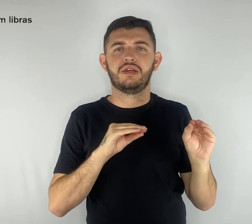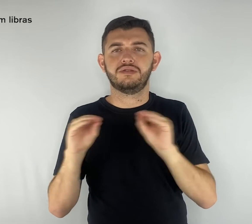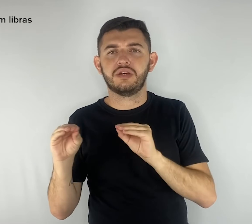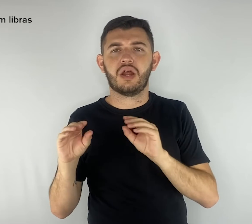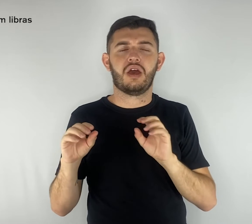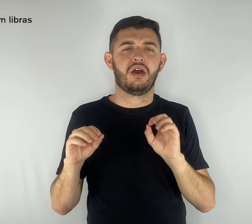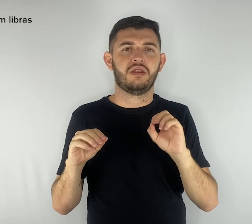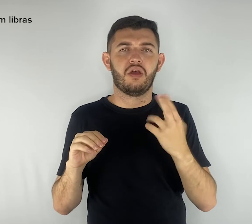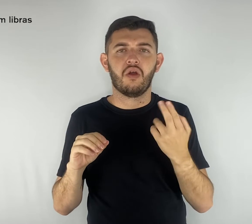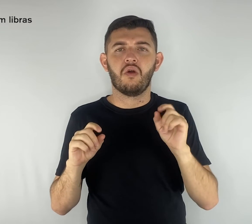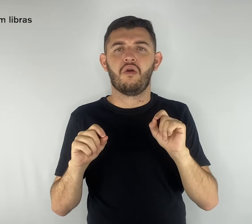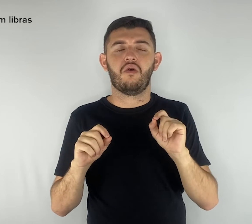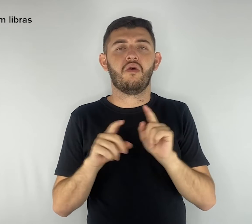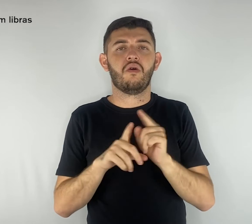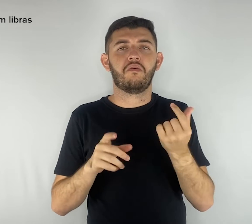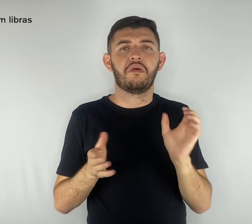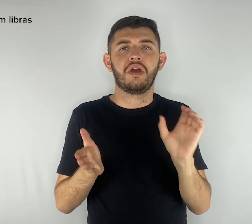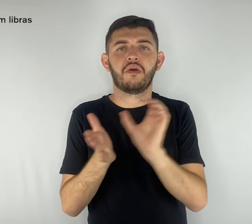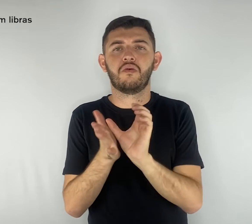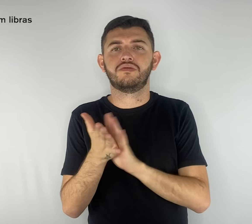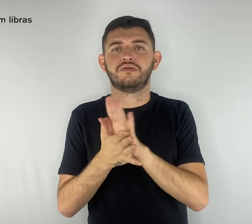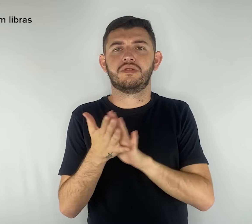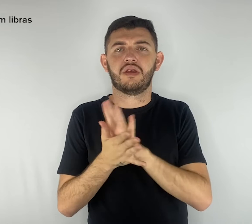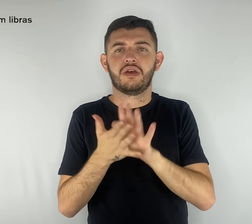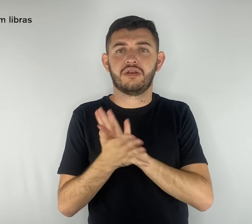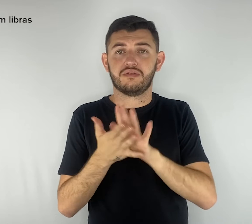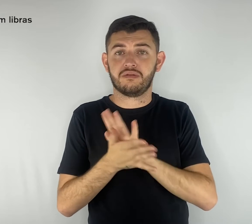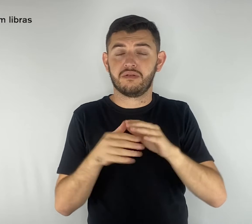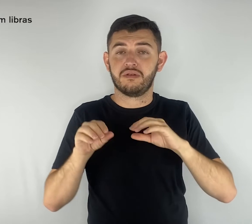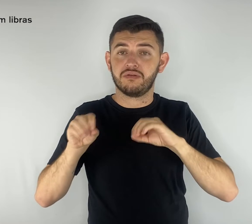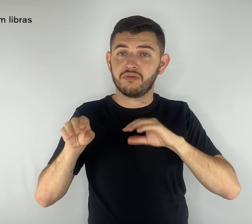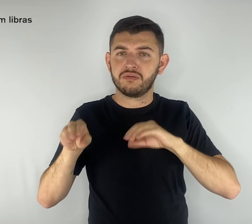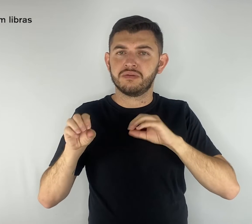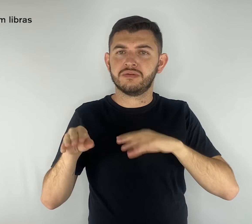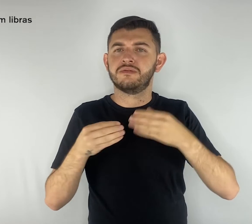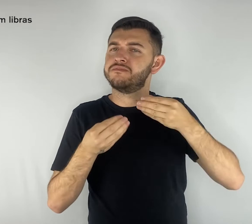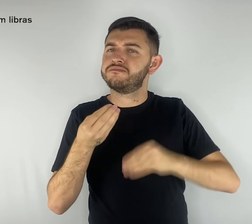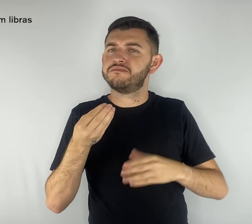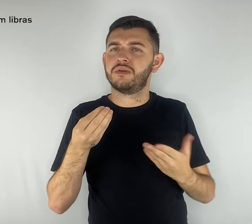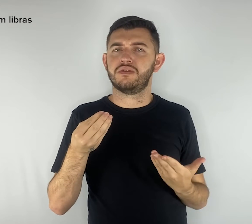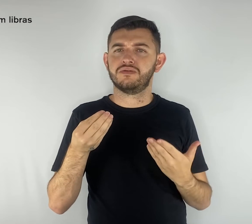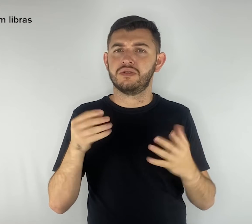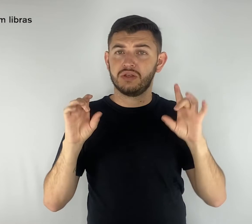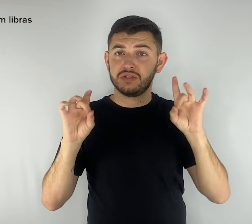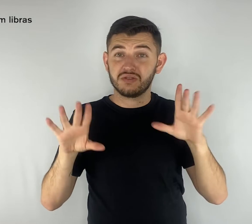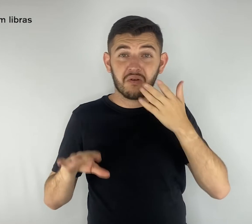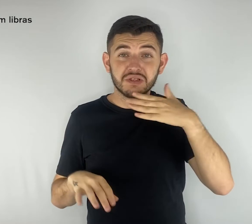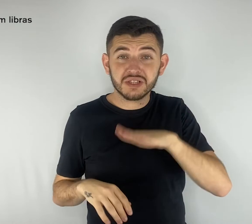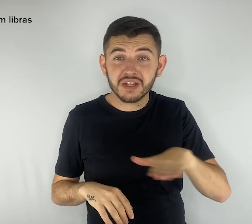ou inexecução de recursos destinados à educação causa prejuízos não somente às